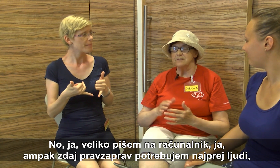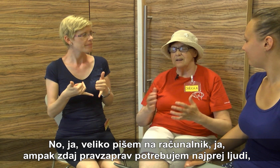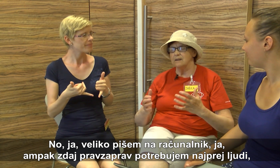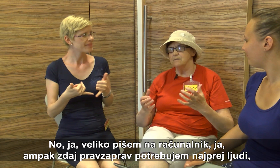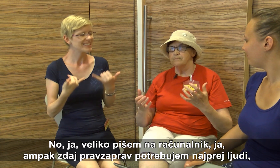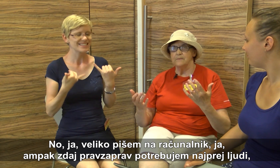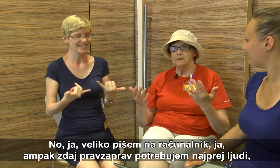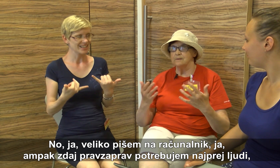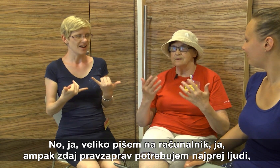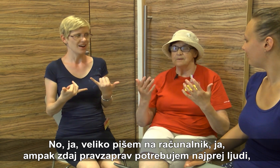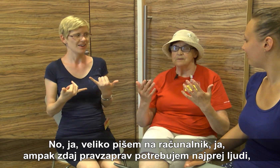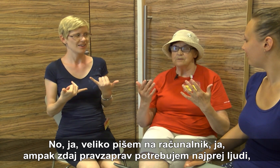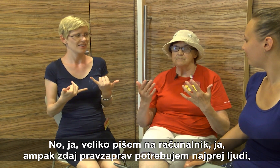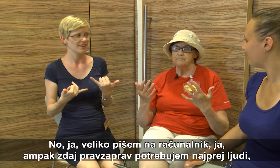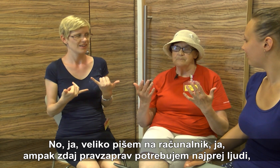zdaj le